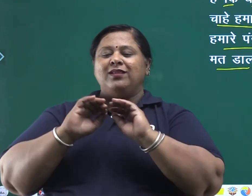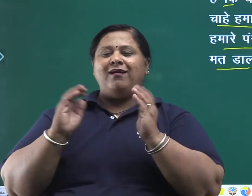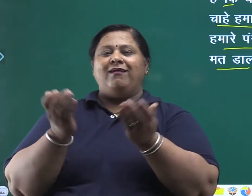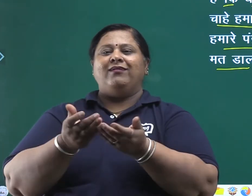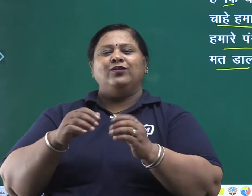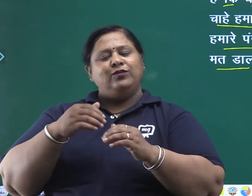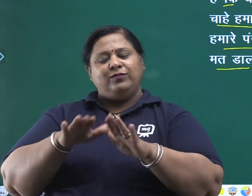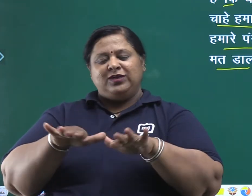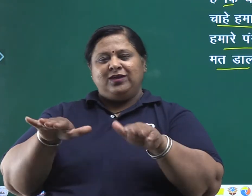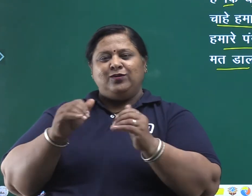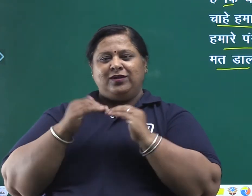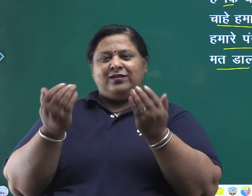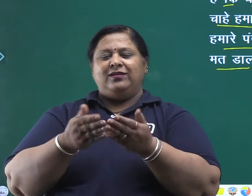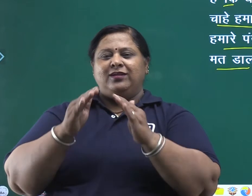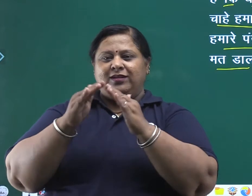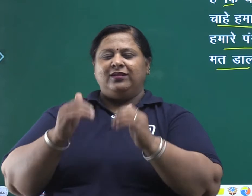दो,